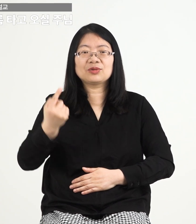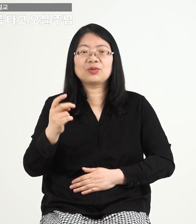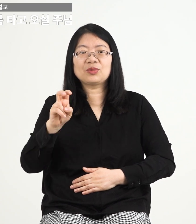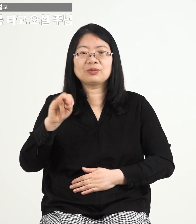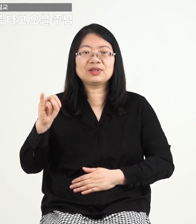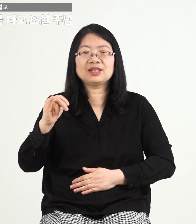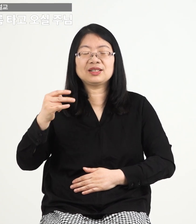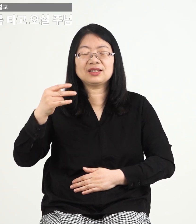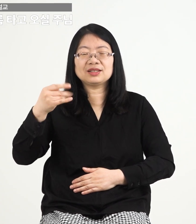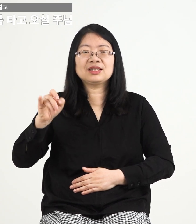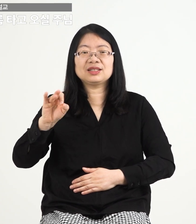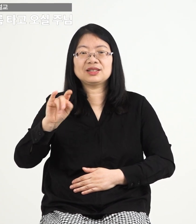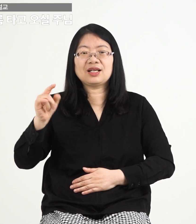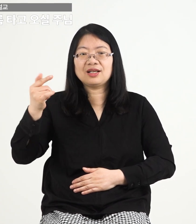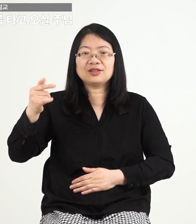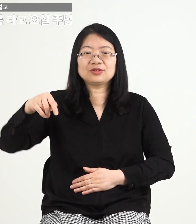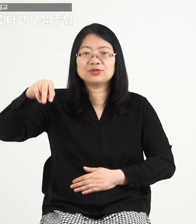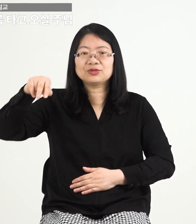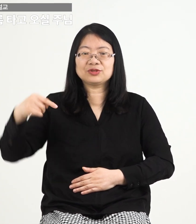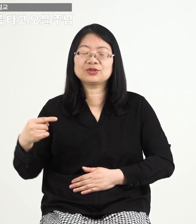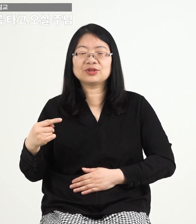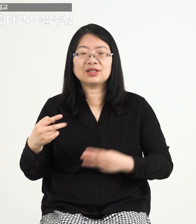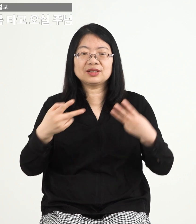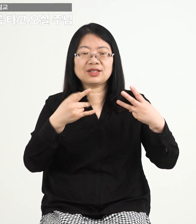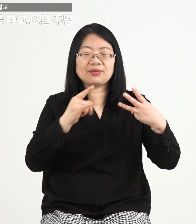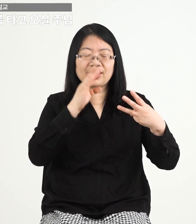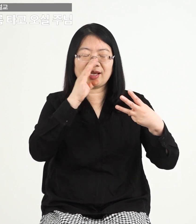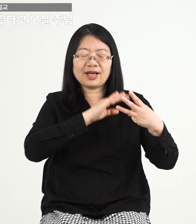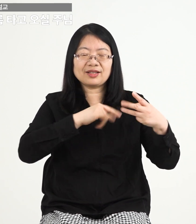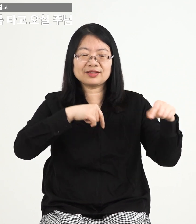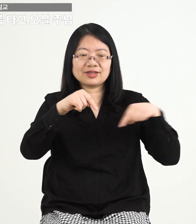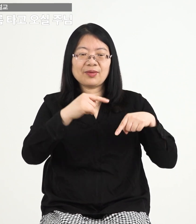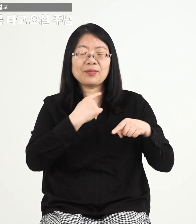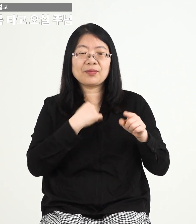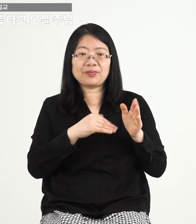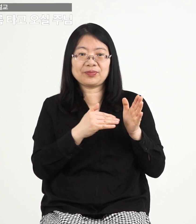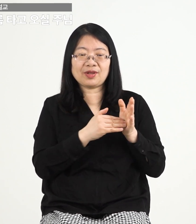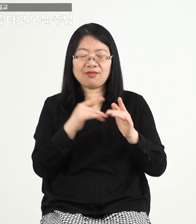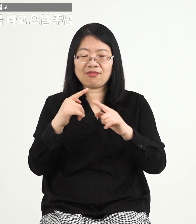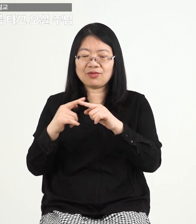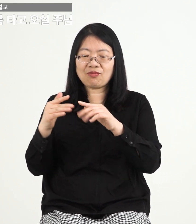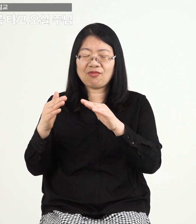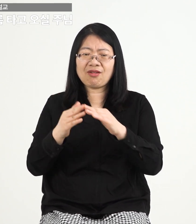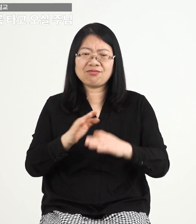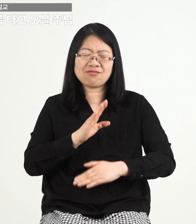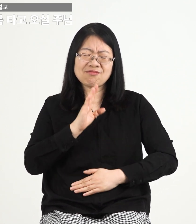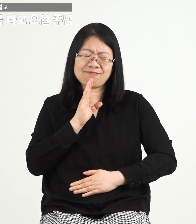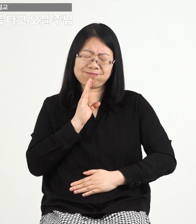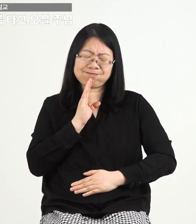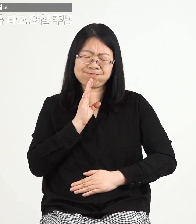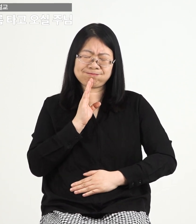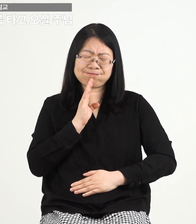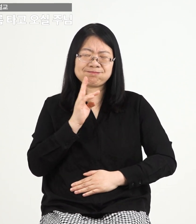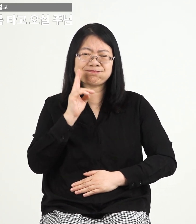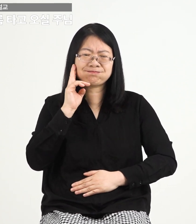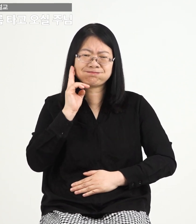유명한 3대 악정을 베풀었던, 특별히 교회를 매우